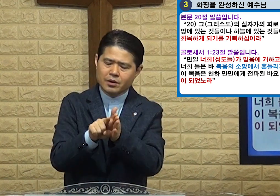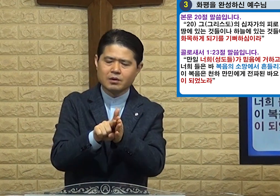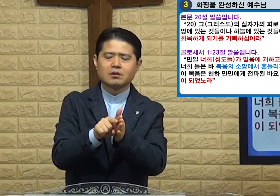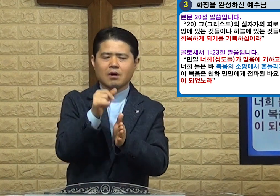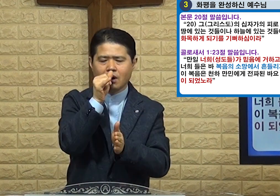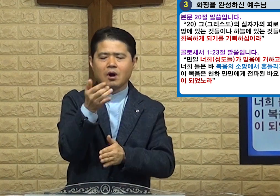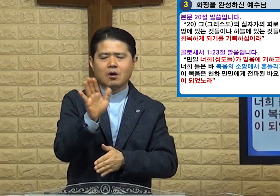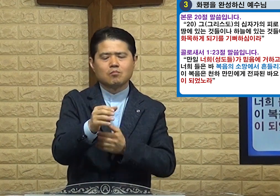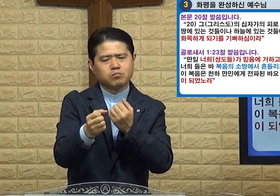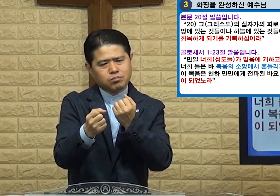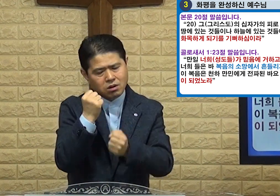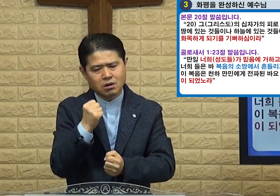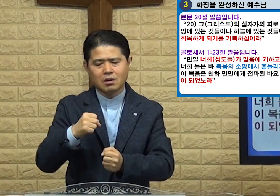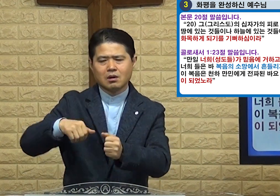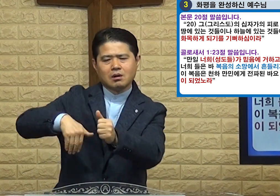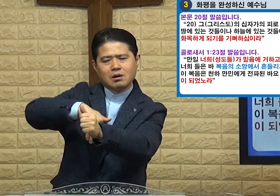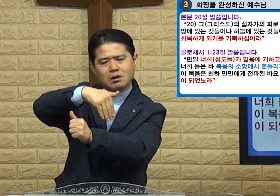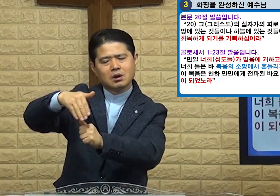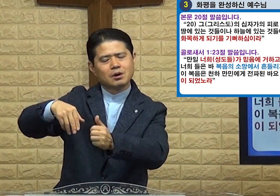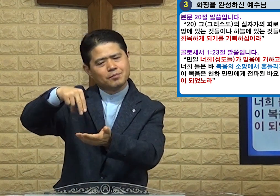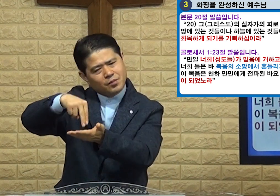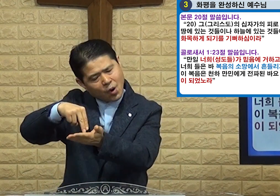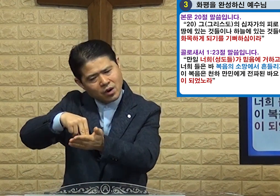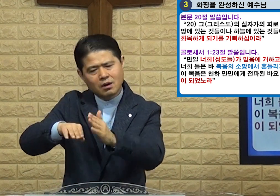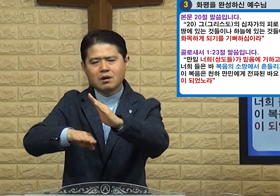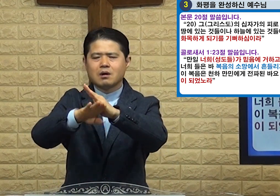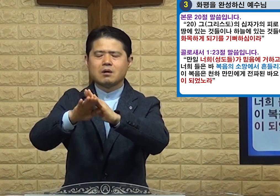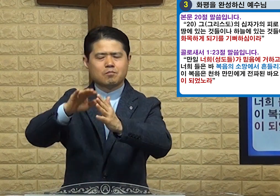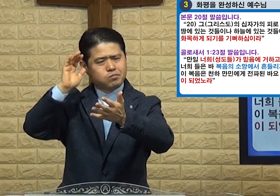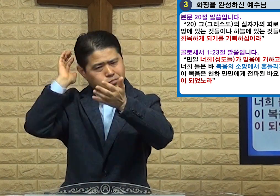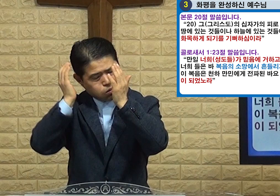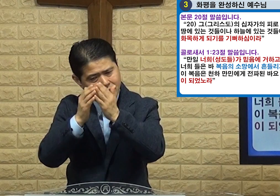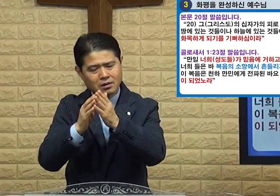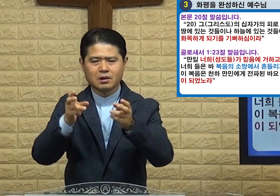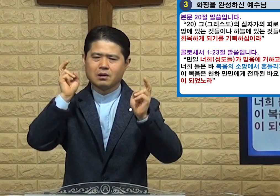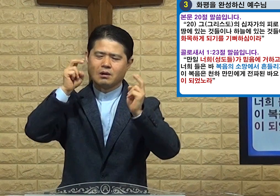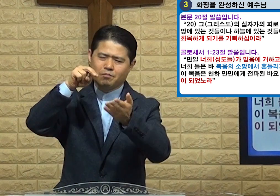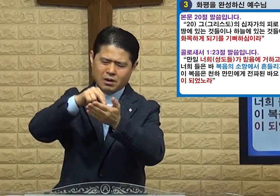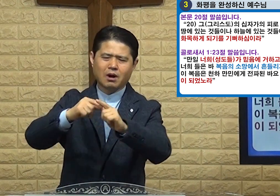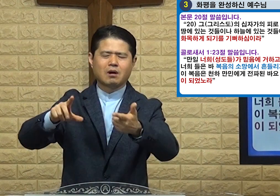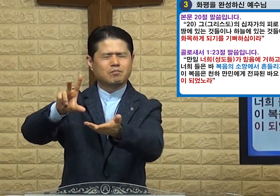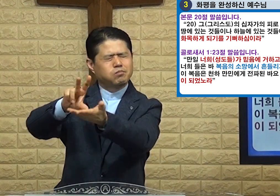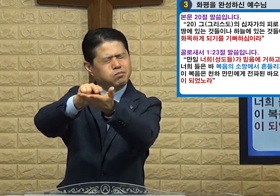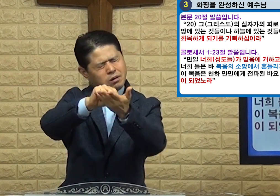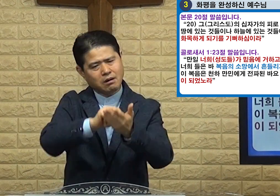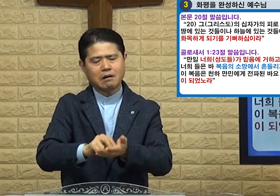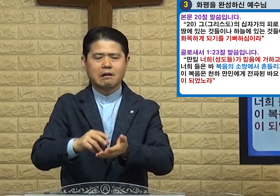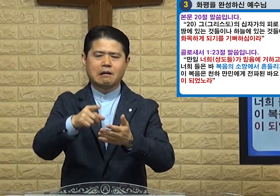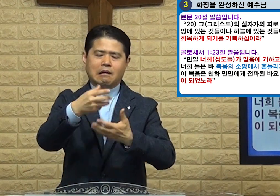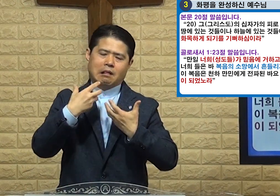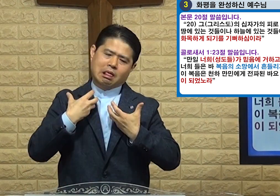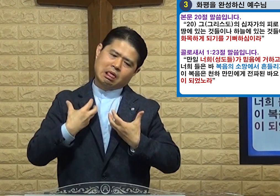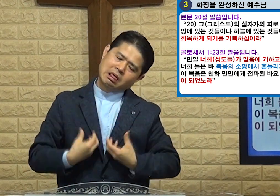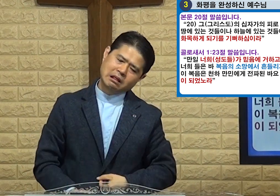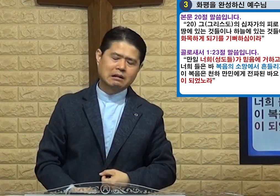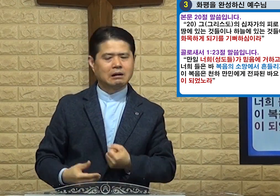거룩한 마음으로 이 신앙을 가지고 있는데 우리가 정말 어렵고 다양한